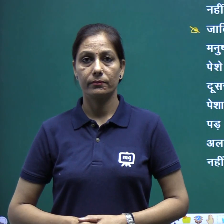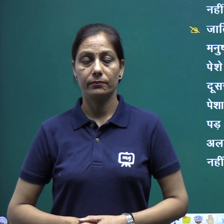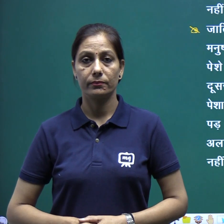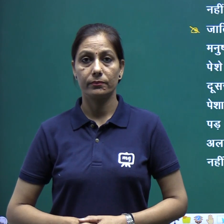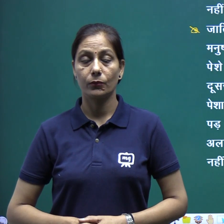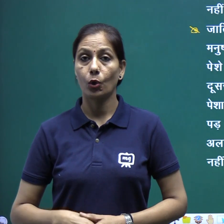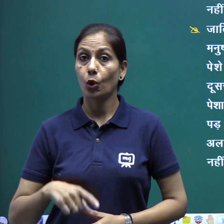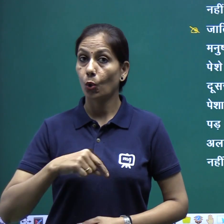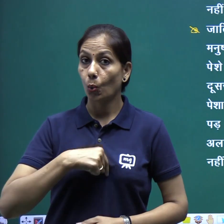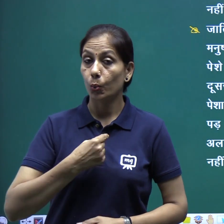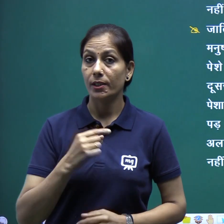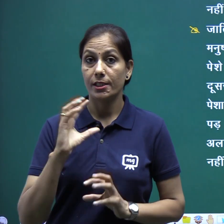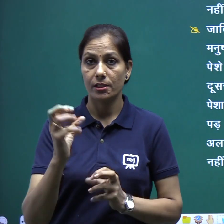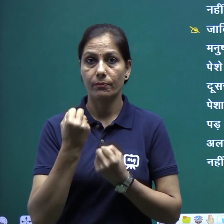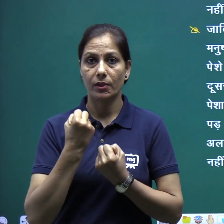निजी क्षमता का